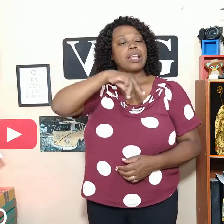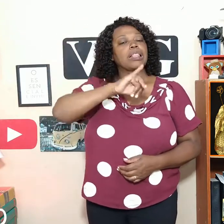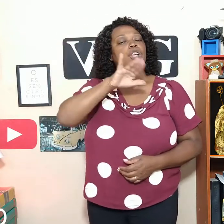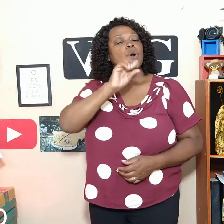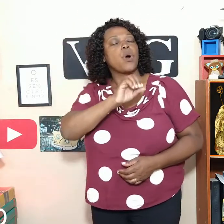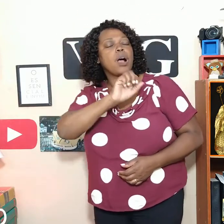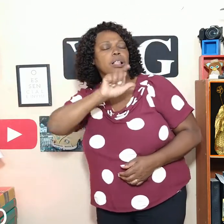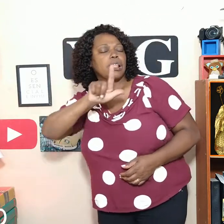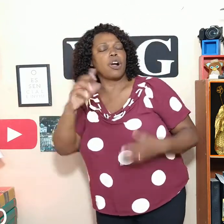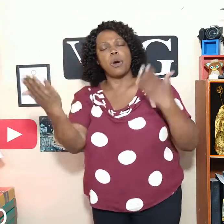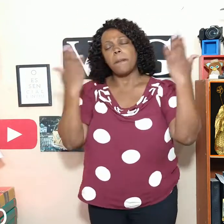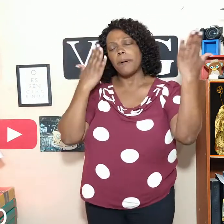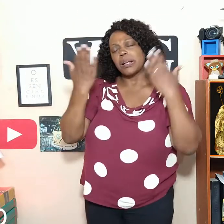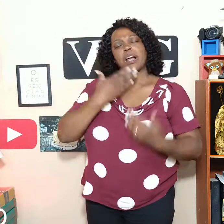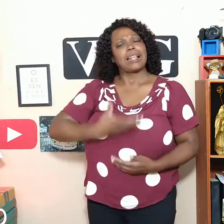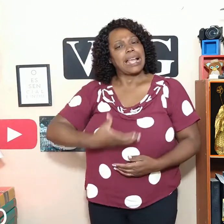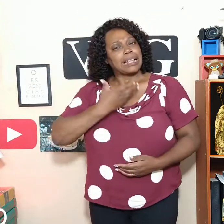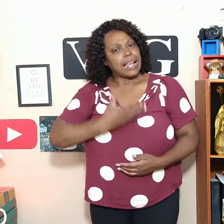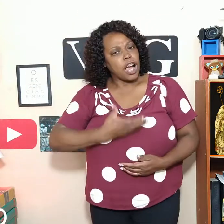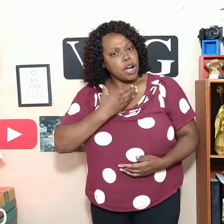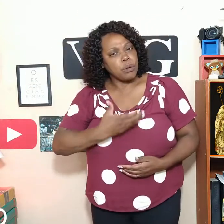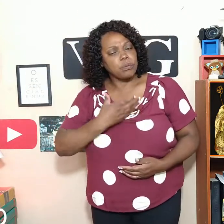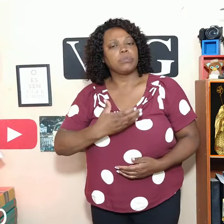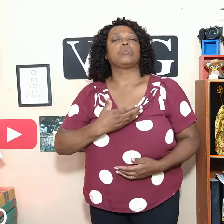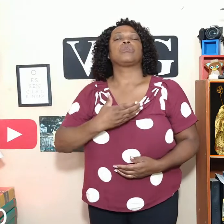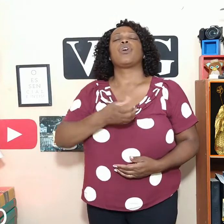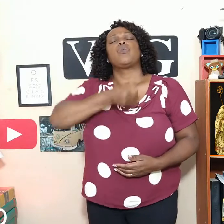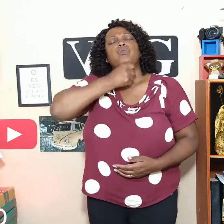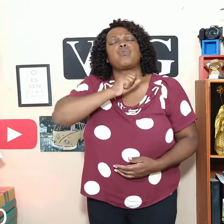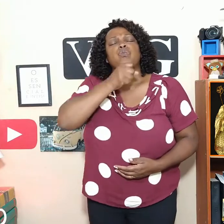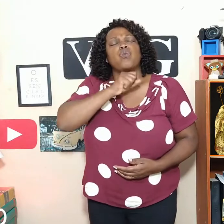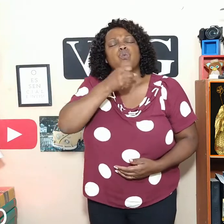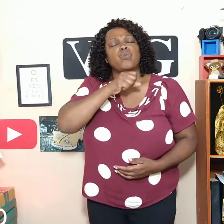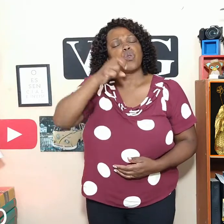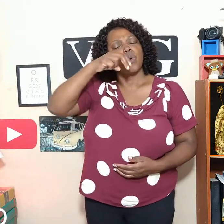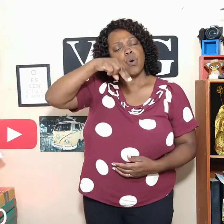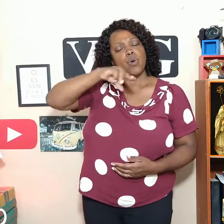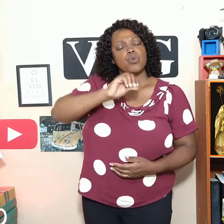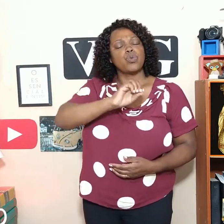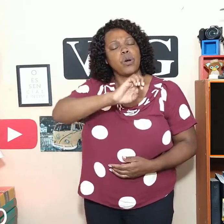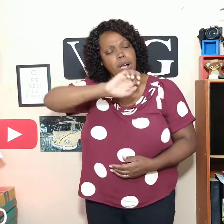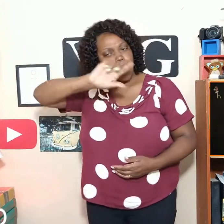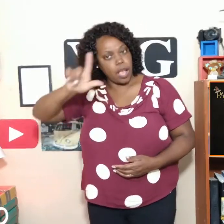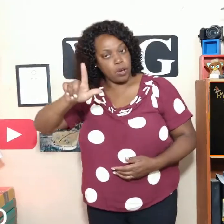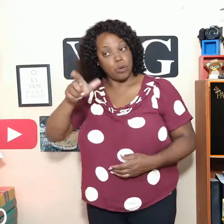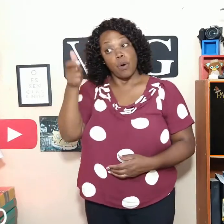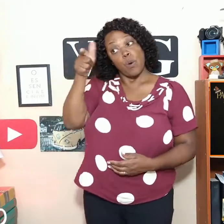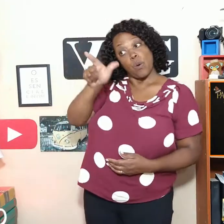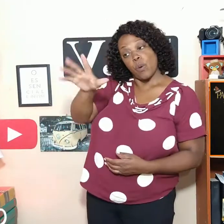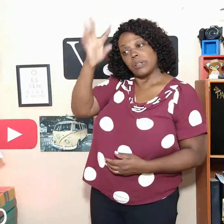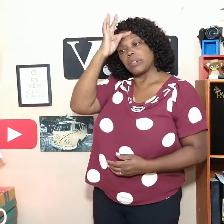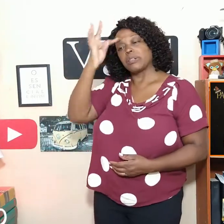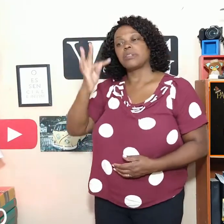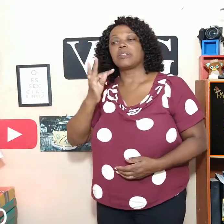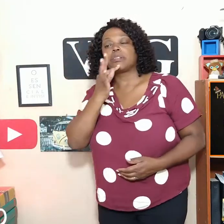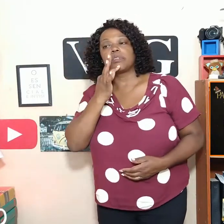e o Sinterklaas foi adaptado como o pai lendário do Papai Noel, um Vovô Noel. A outra tradição que influencia o Papai Noel